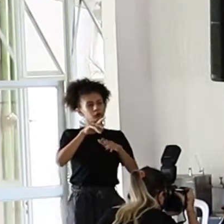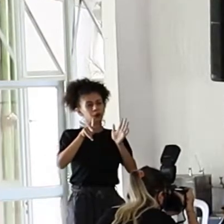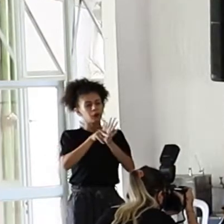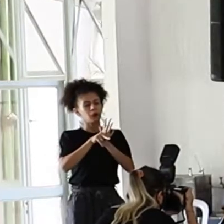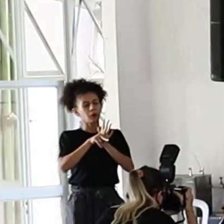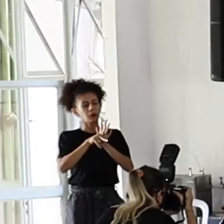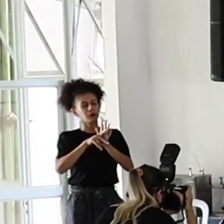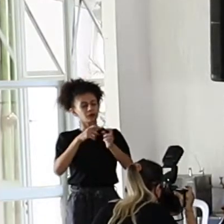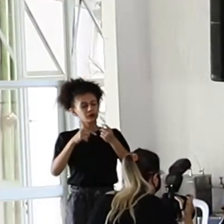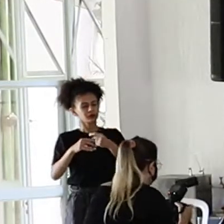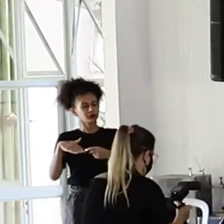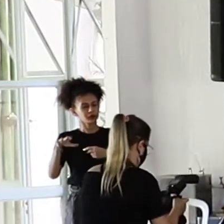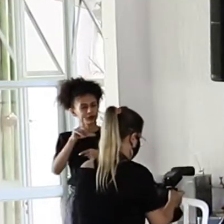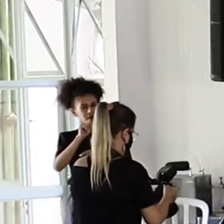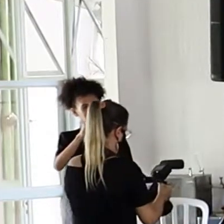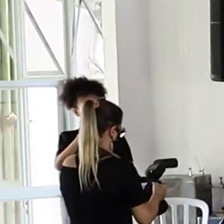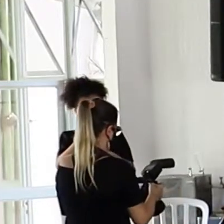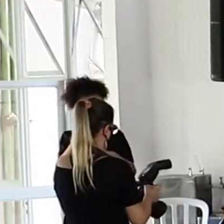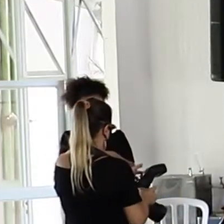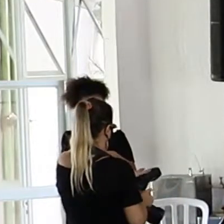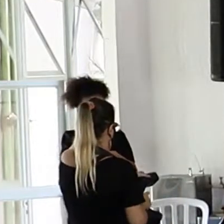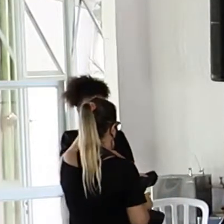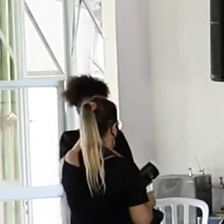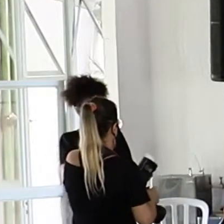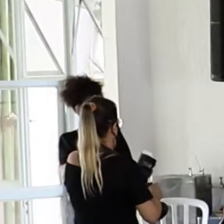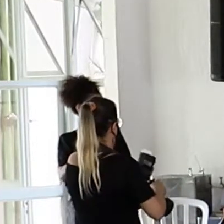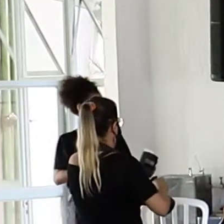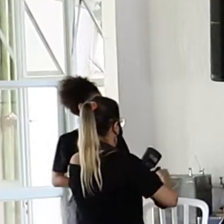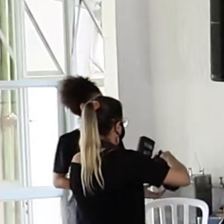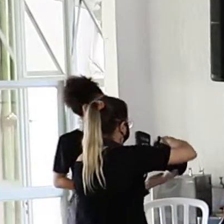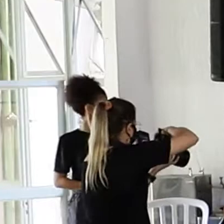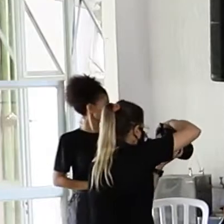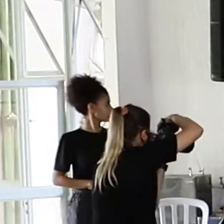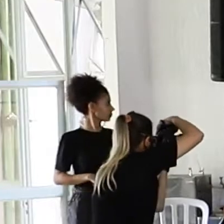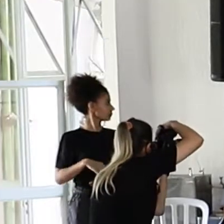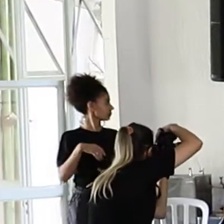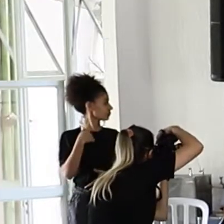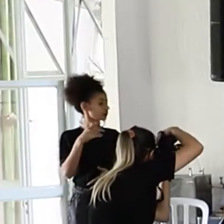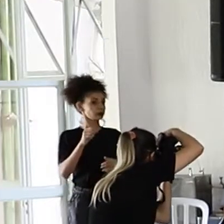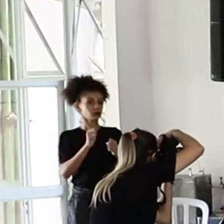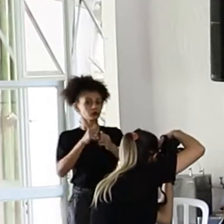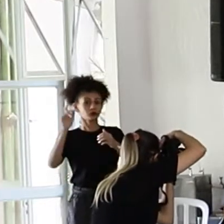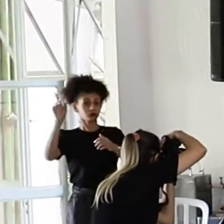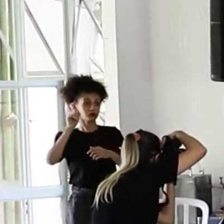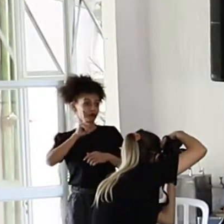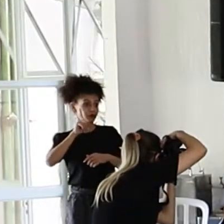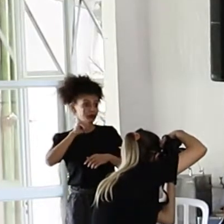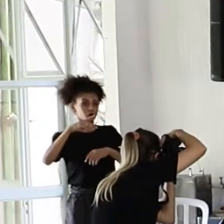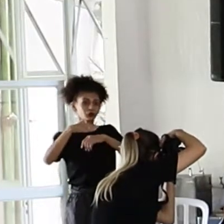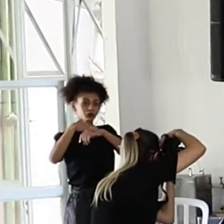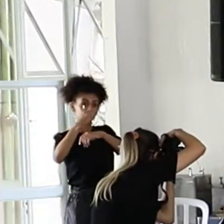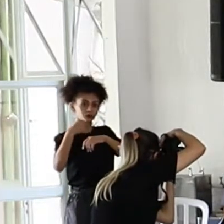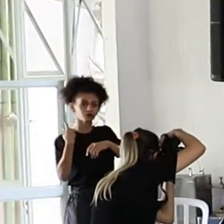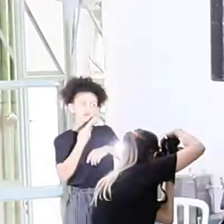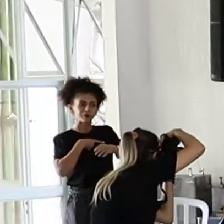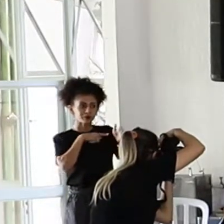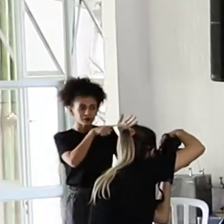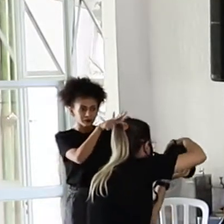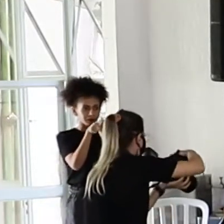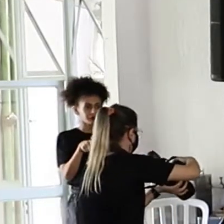depois vamos procurados pela o Mc FT aí nos Estados Unidos